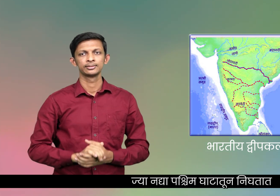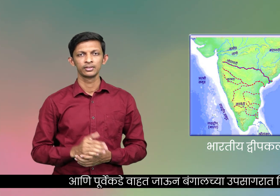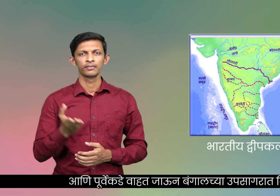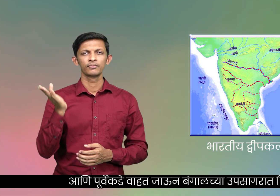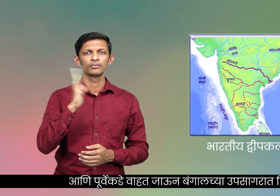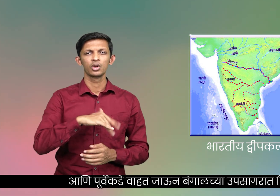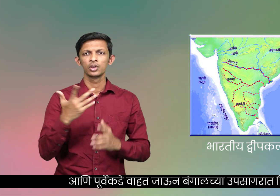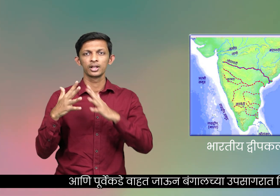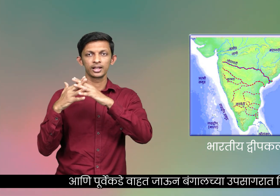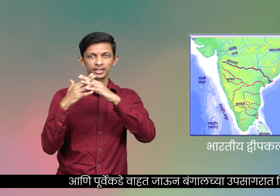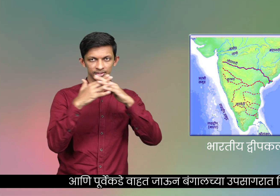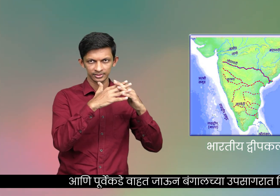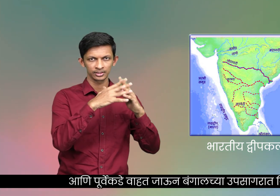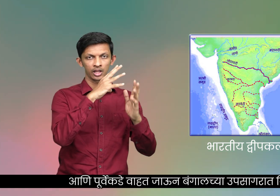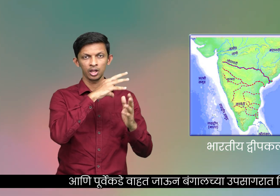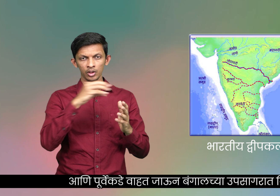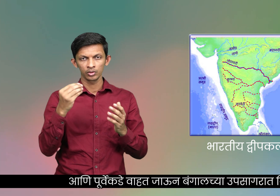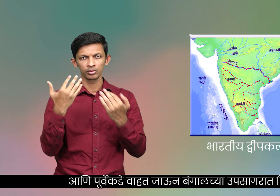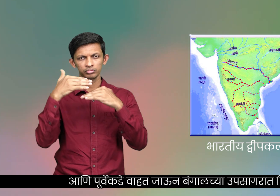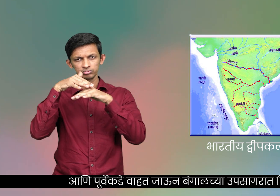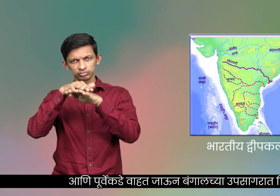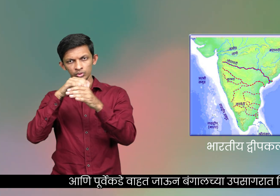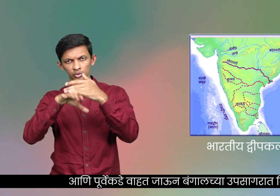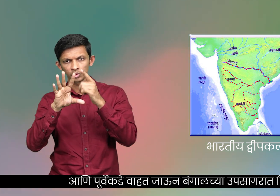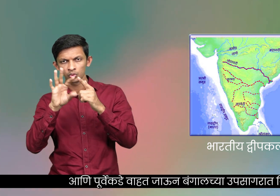आणि पूर्वेकडे वाहत जाऊन बंगालच्या उपसागरात विलीन होतात,